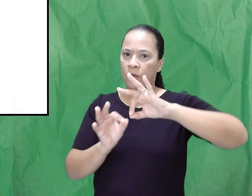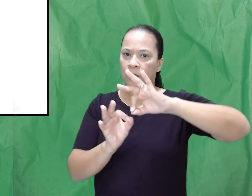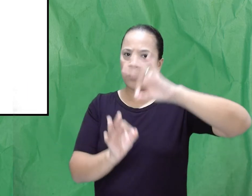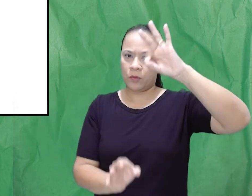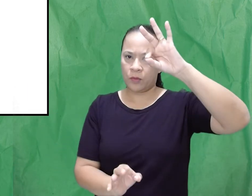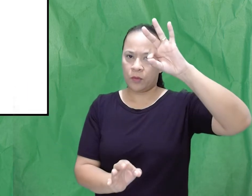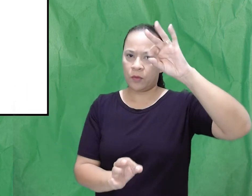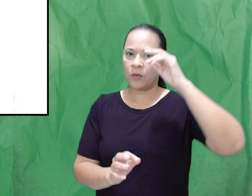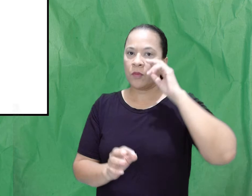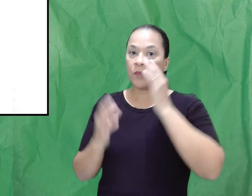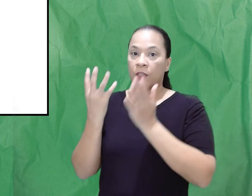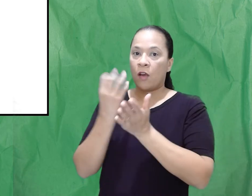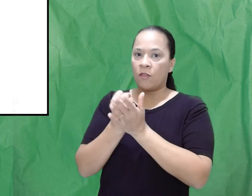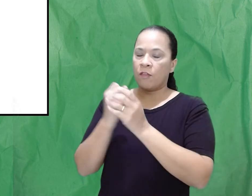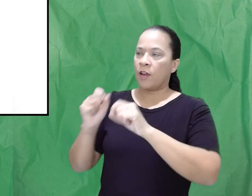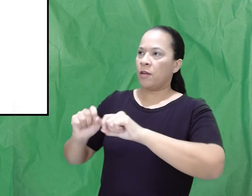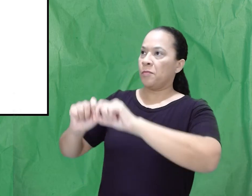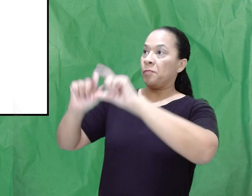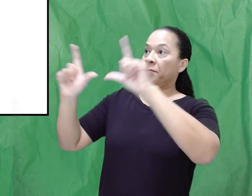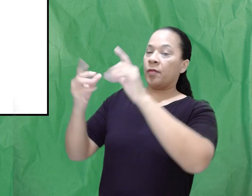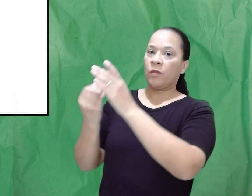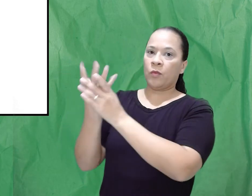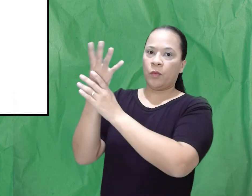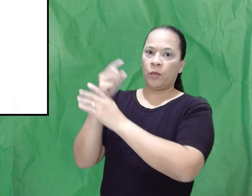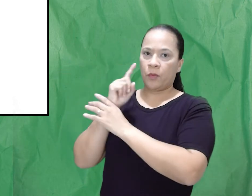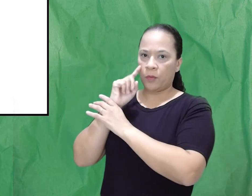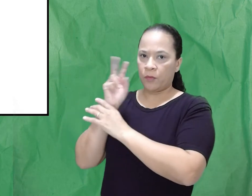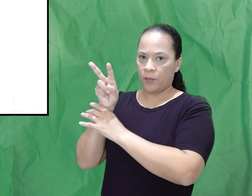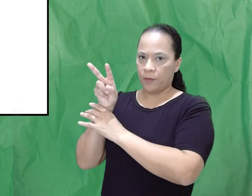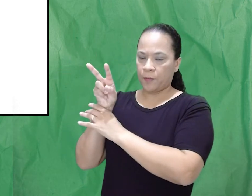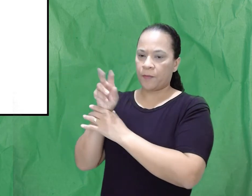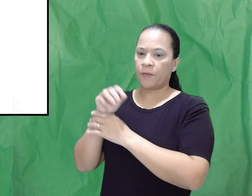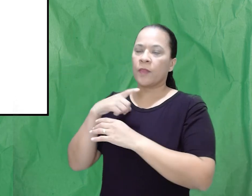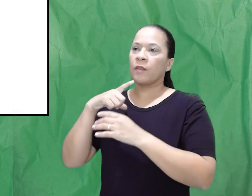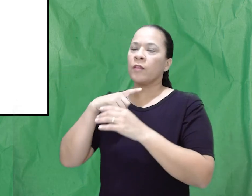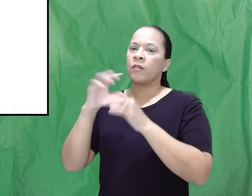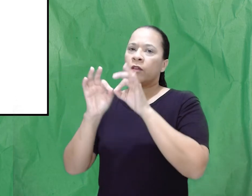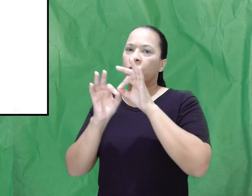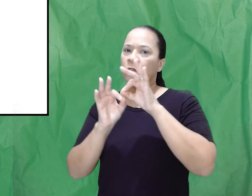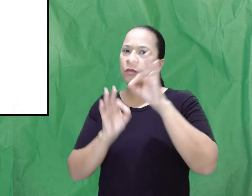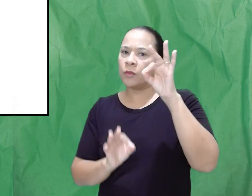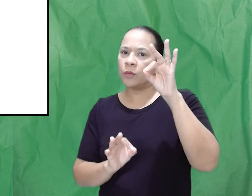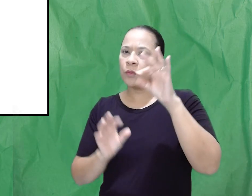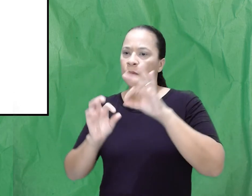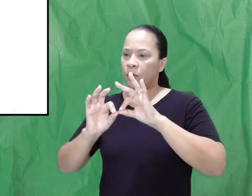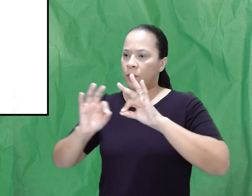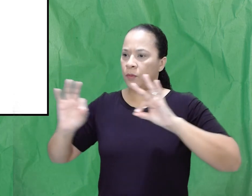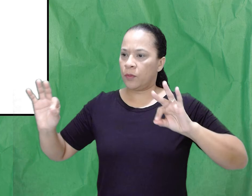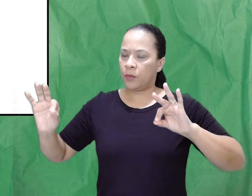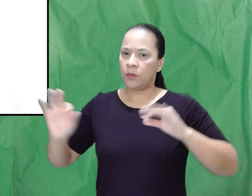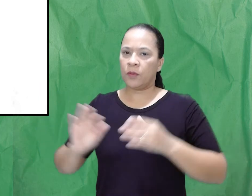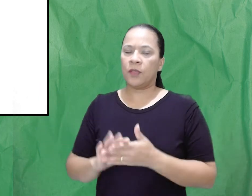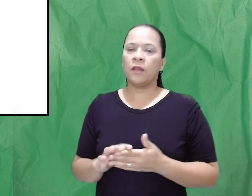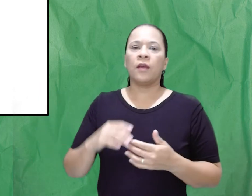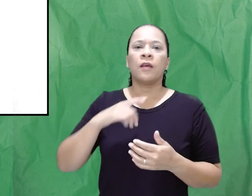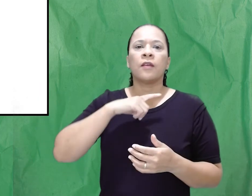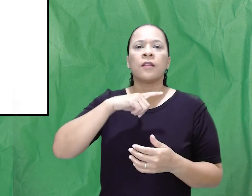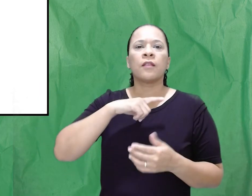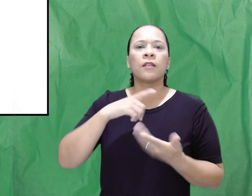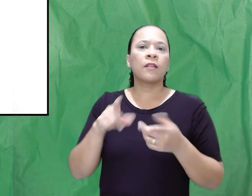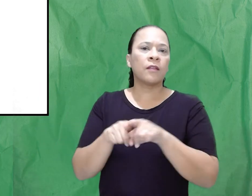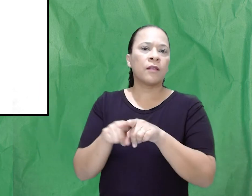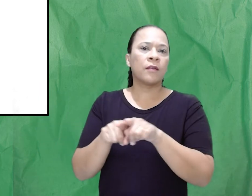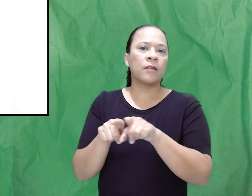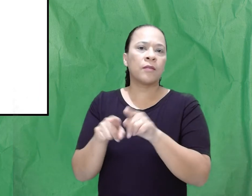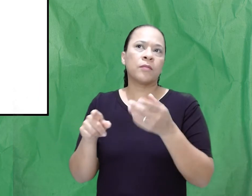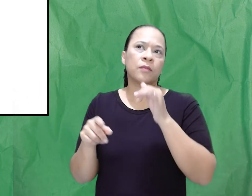qualquer dispositivo, eu defini esse centímetro. Eu posso definir também que tenha, por